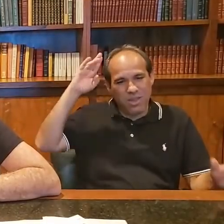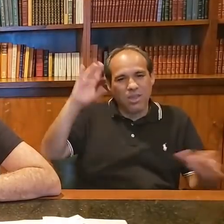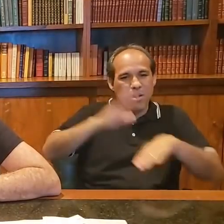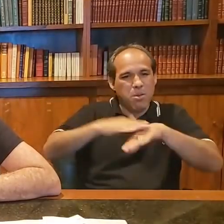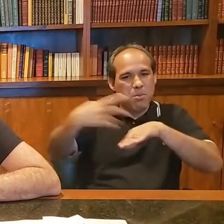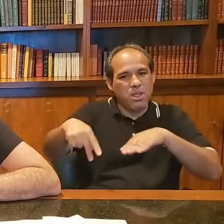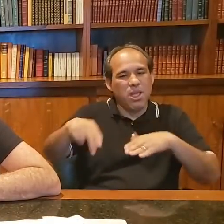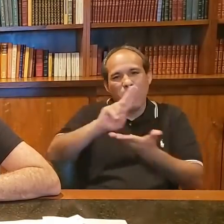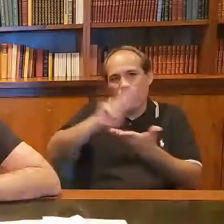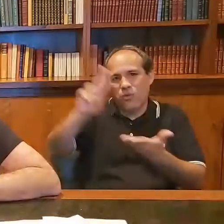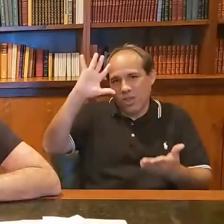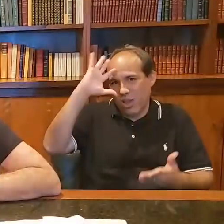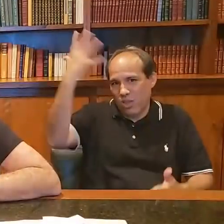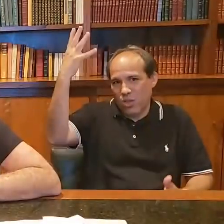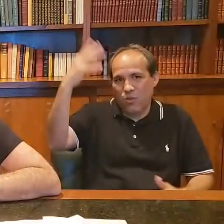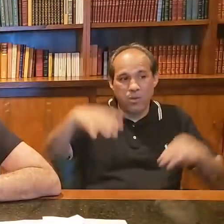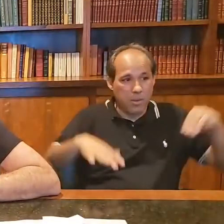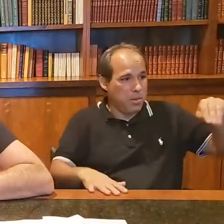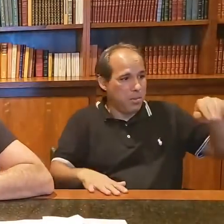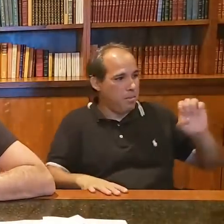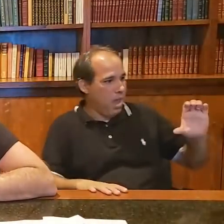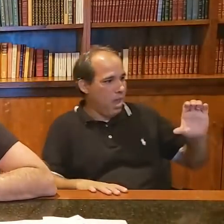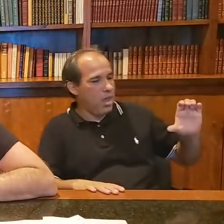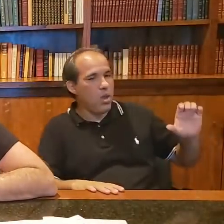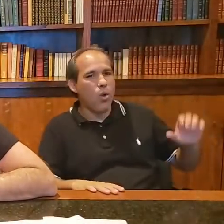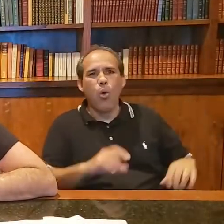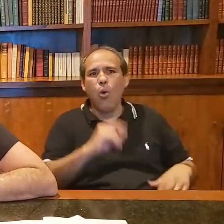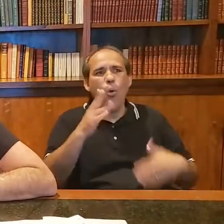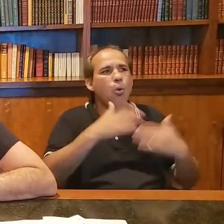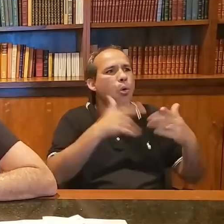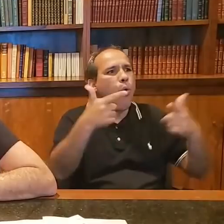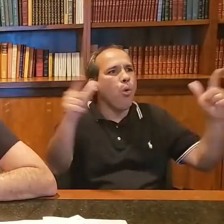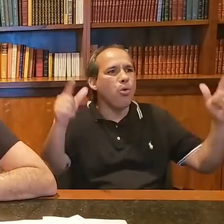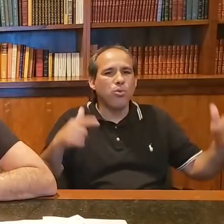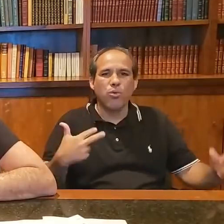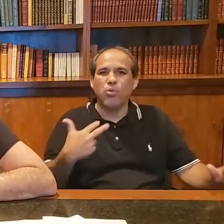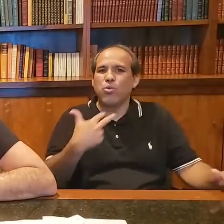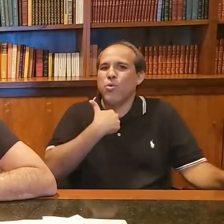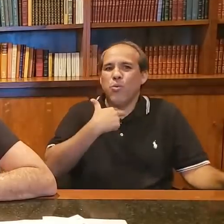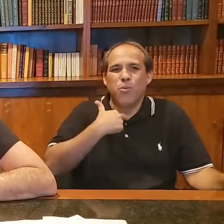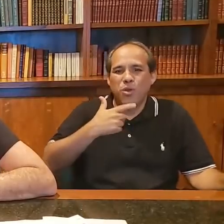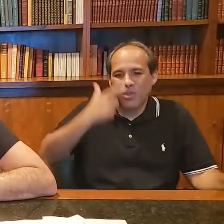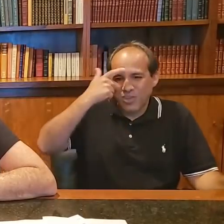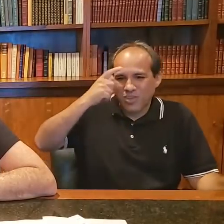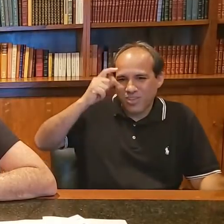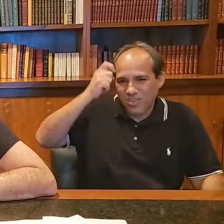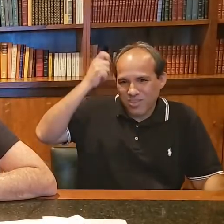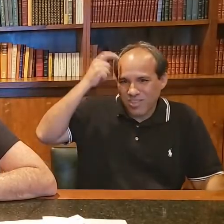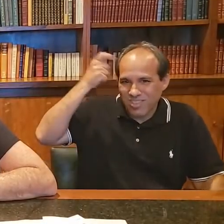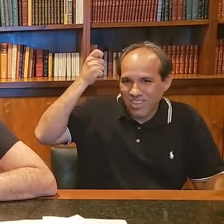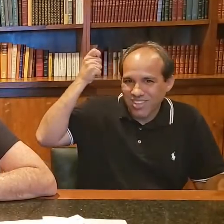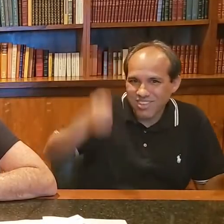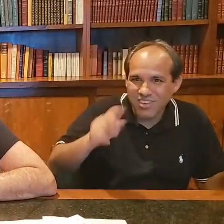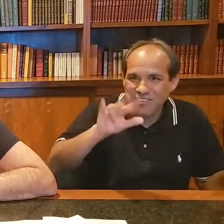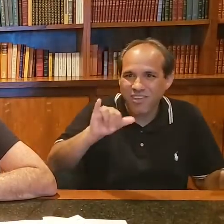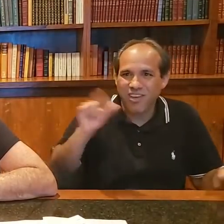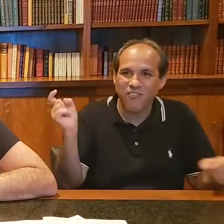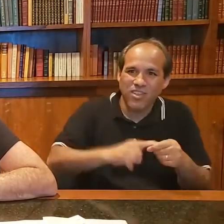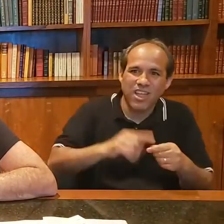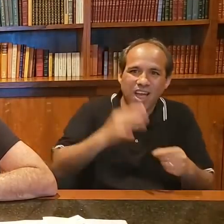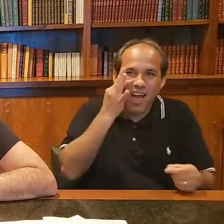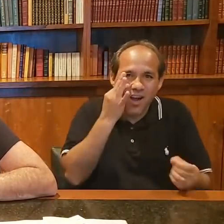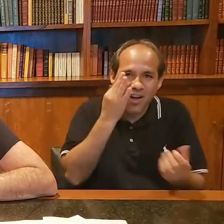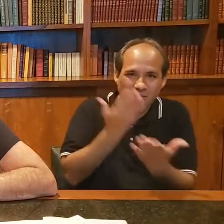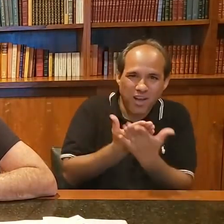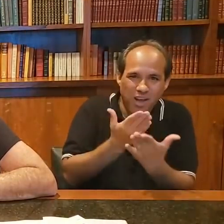a universidade, o MEC, nem ninguém tem poder para definir se vai ter aula presencial ou não. Então,